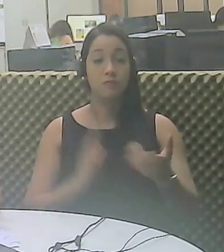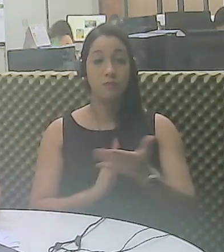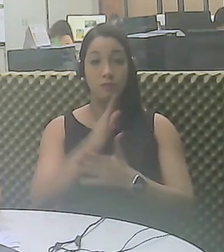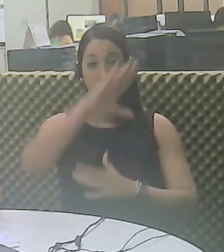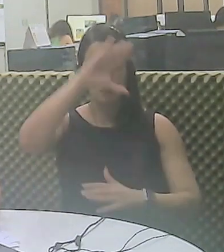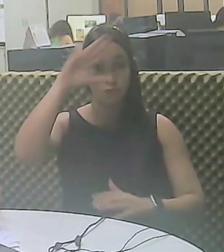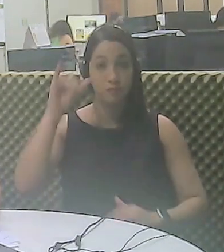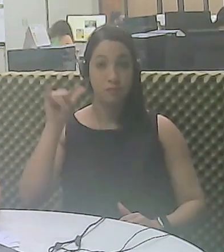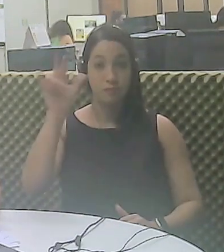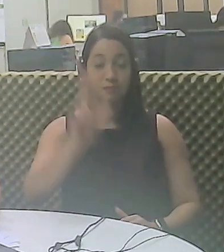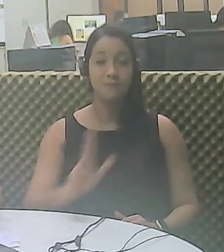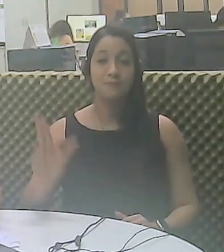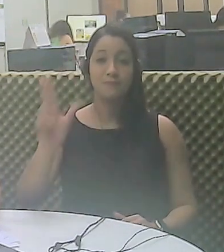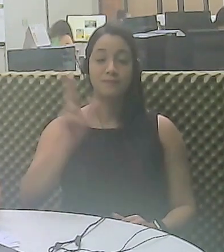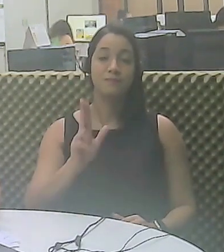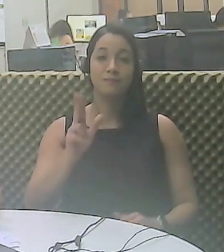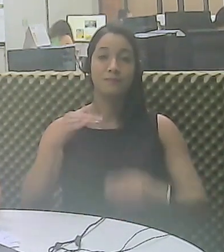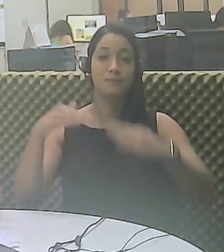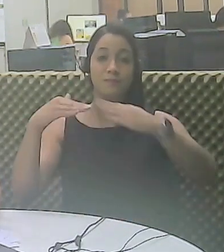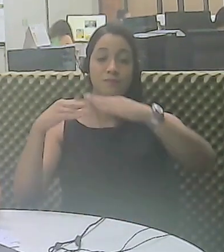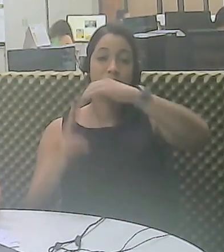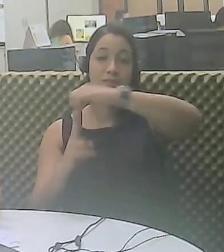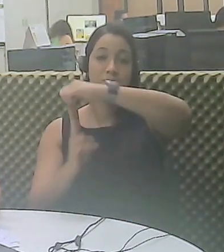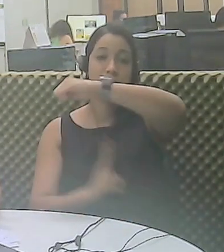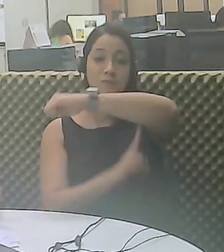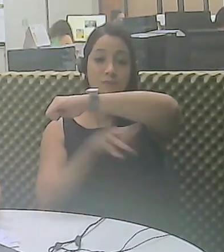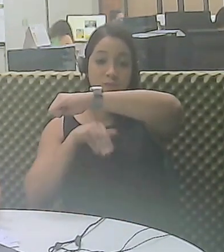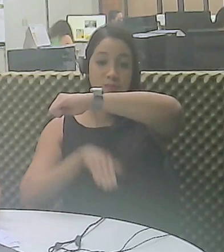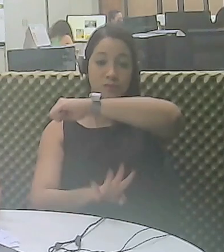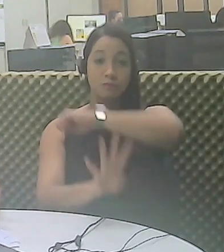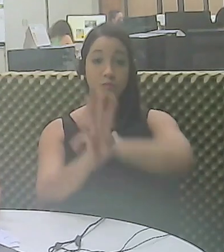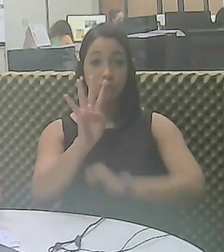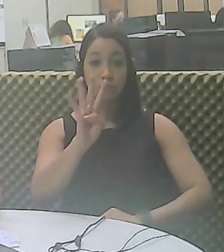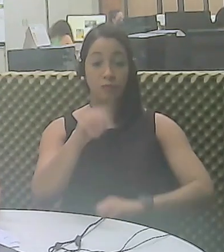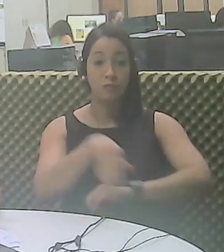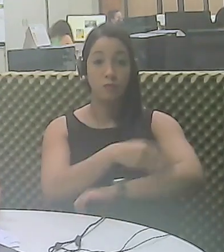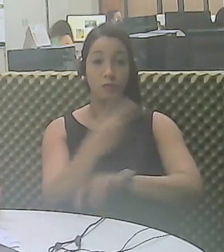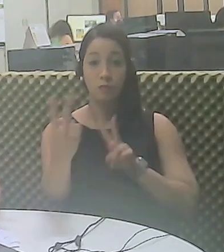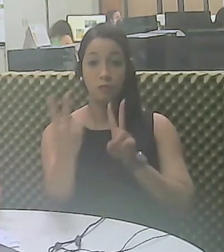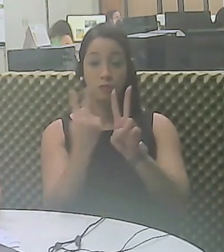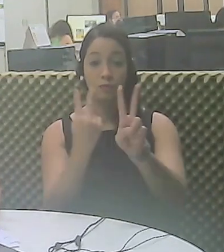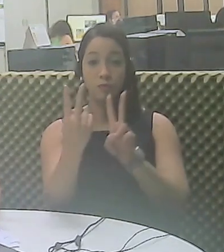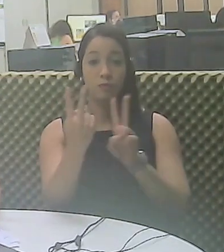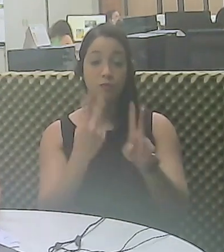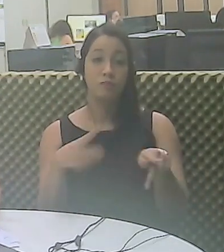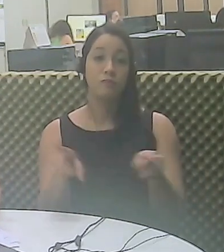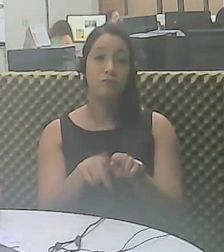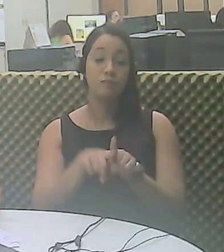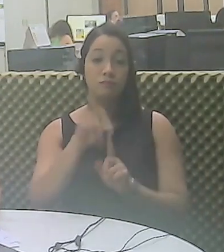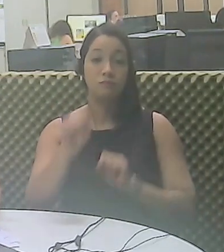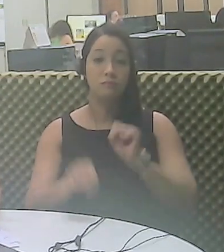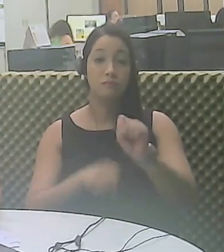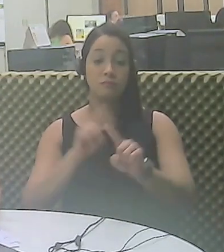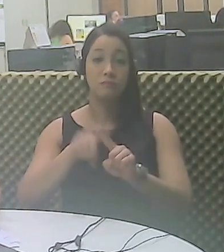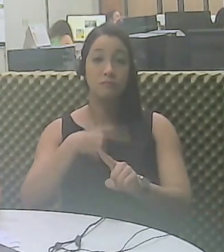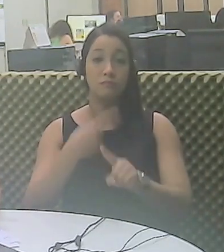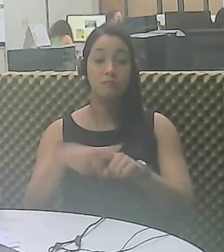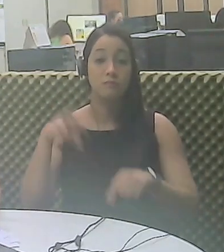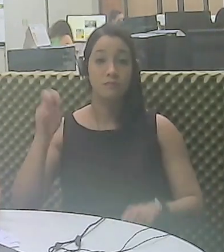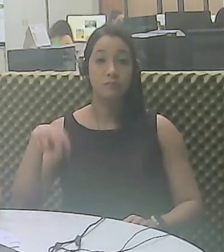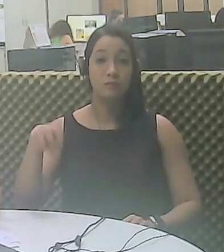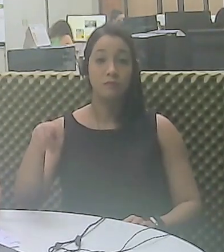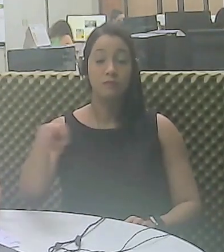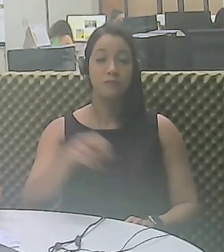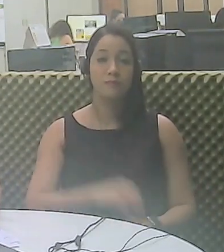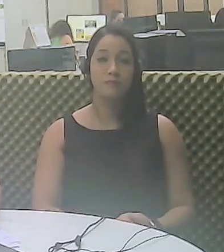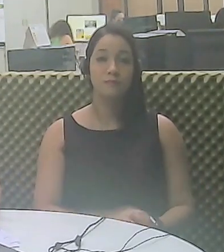de Uberlândia. A passagem inferior terá 4 faixas, sendo 2 em cada sentido, além de ciclovia e passagem para